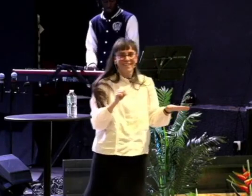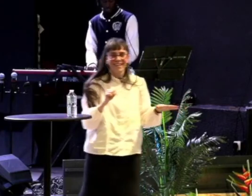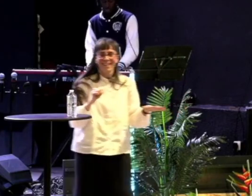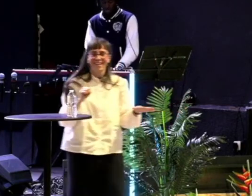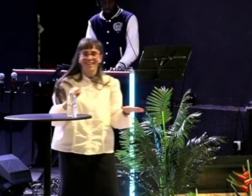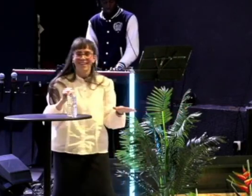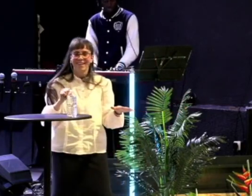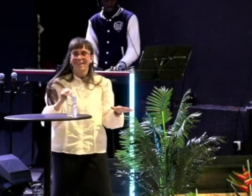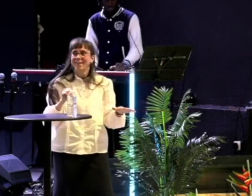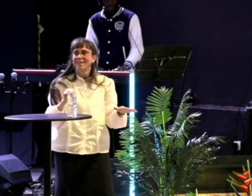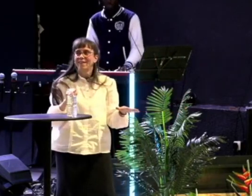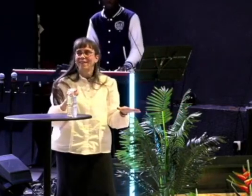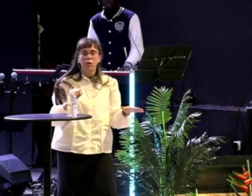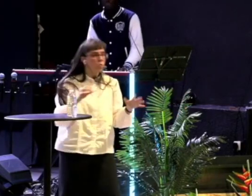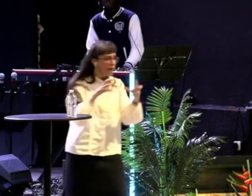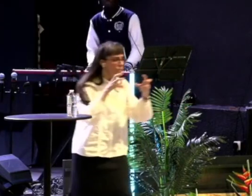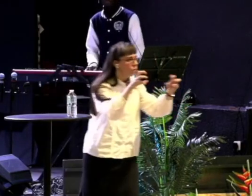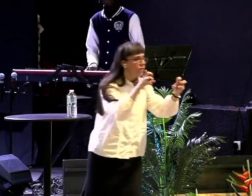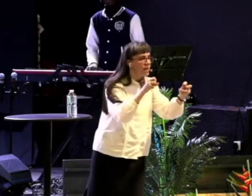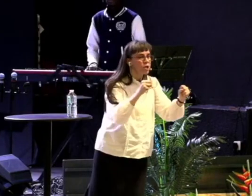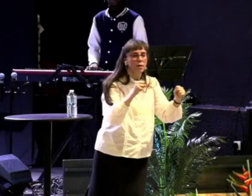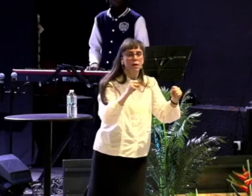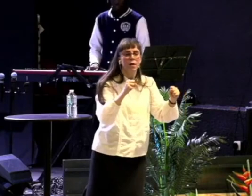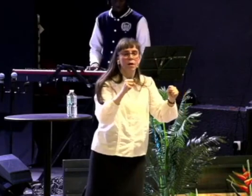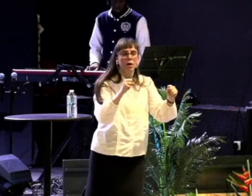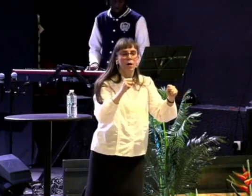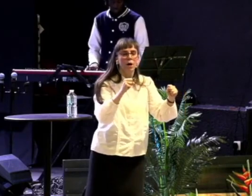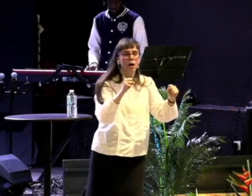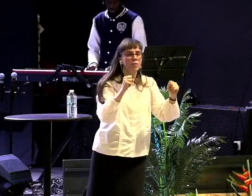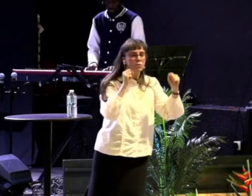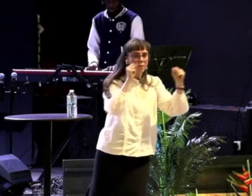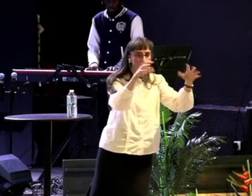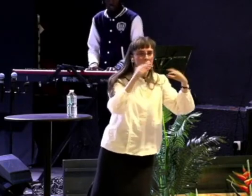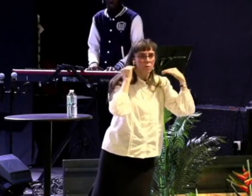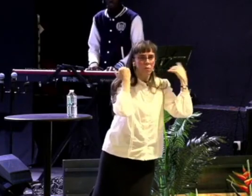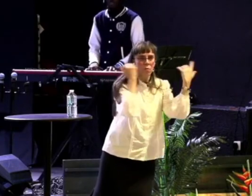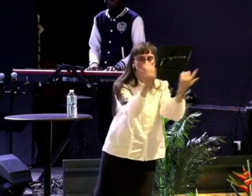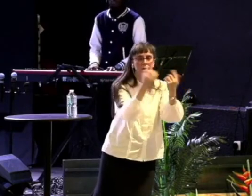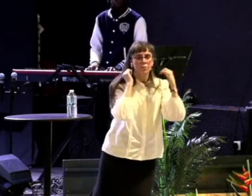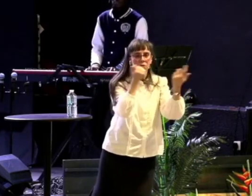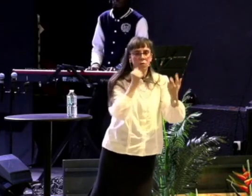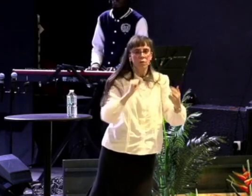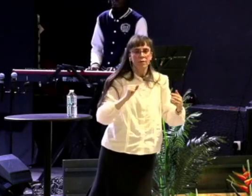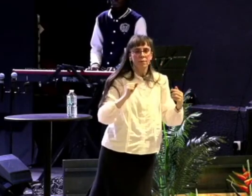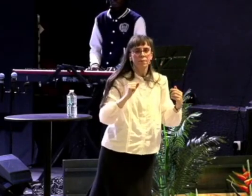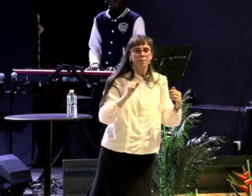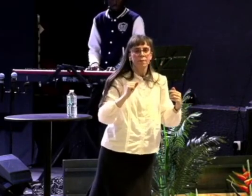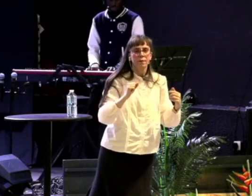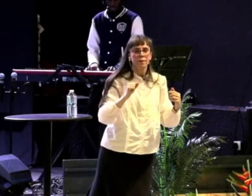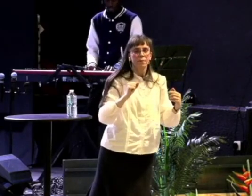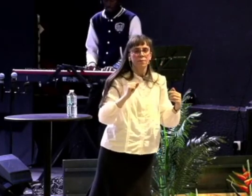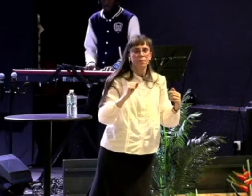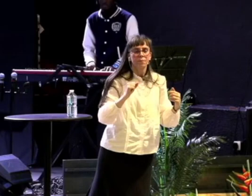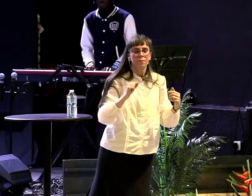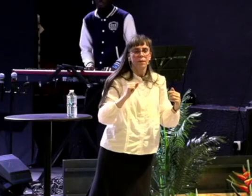Tu vas avoir la révélation du monde spirituel et tu vas comprendre ce qui est dit dans la parole de Dieu. Il est dit, Hébreux 1, 14,